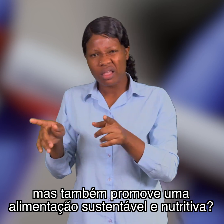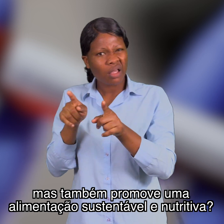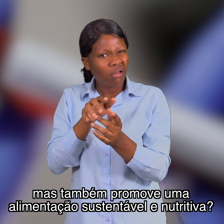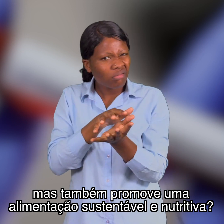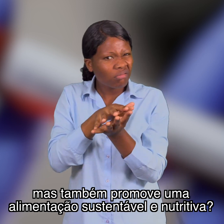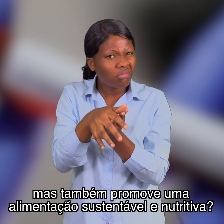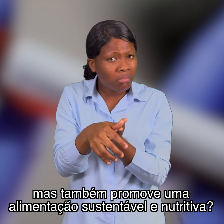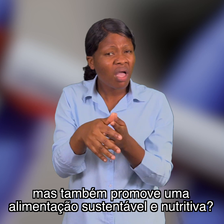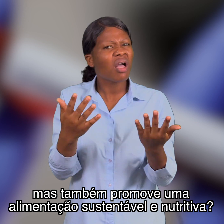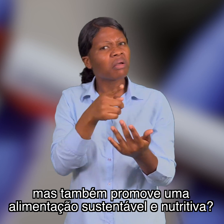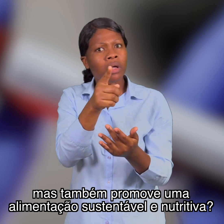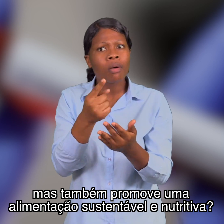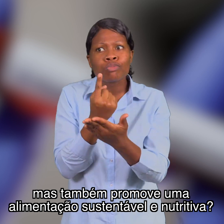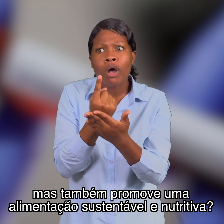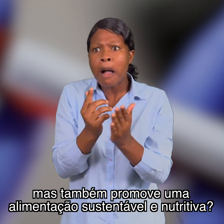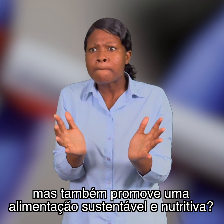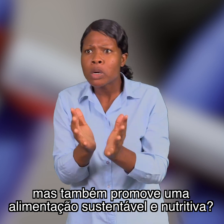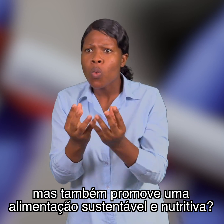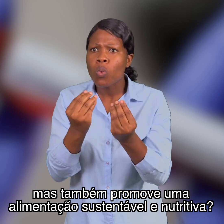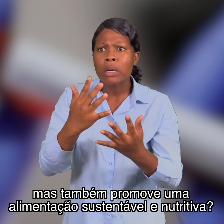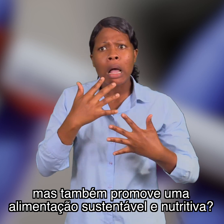uma alimentação sustentável e nutritiva?